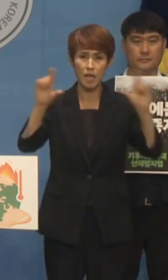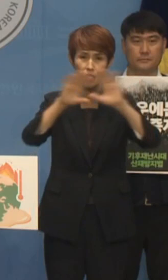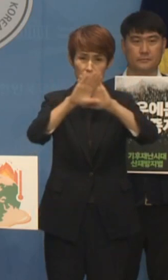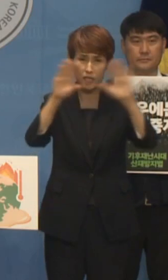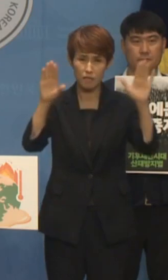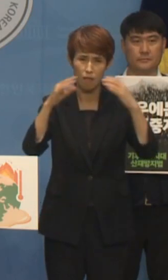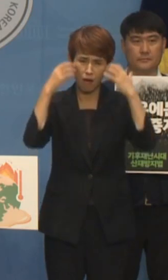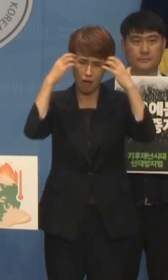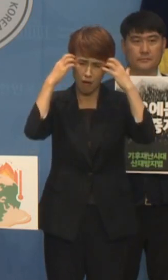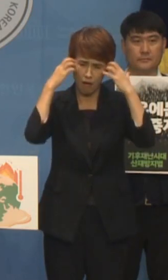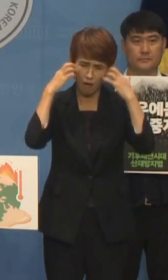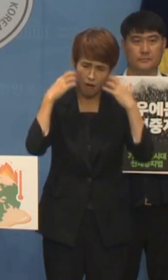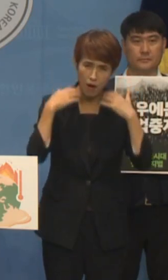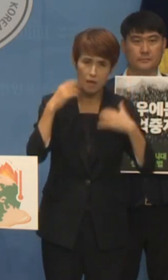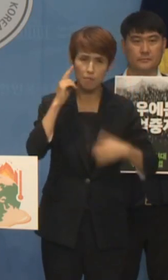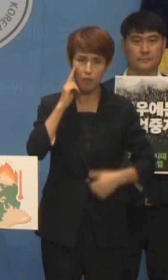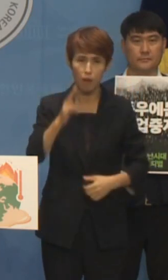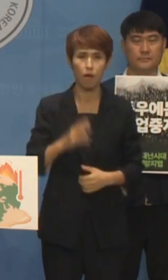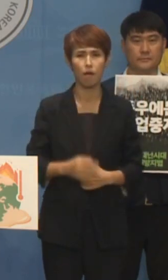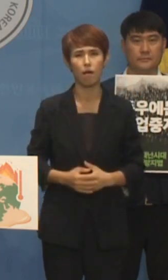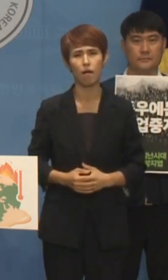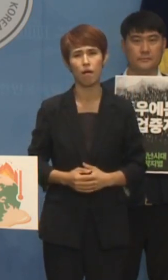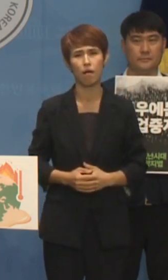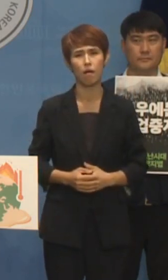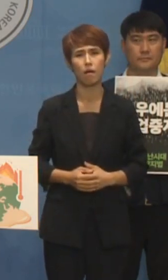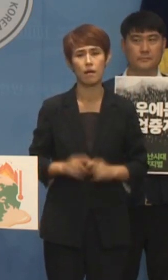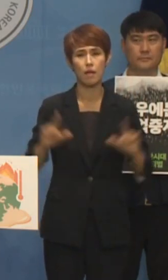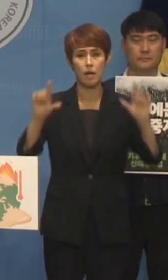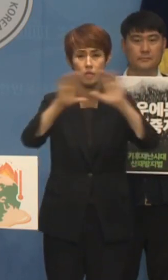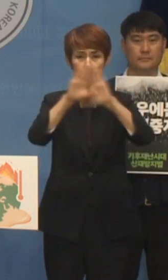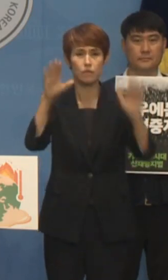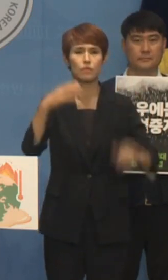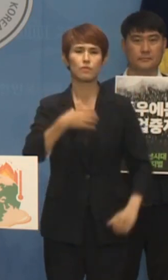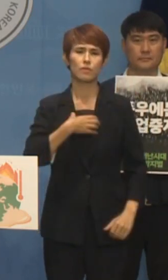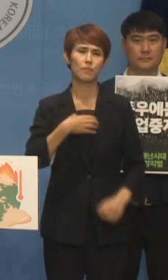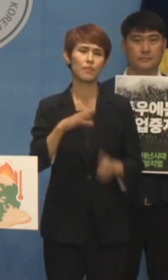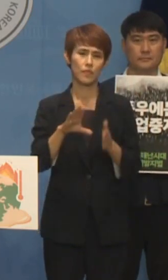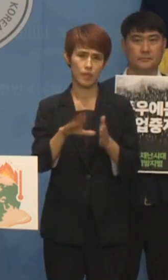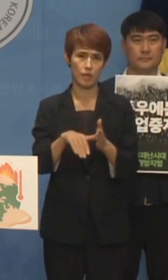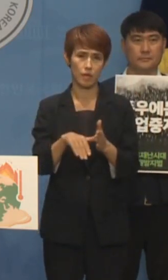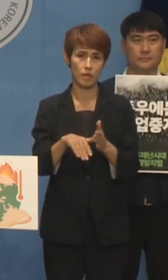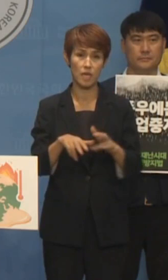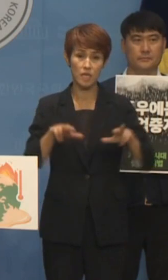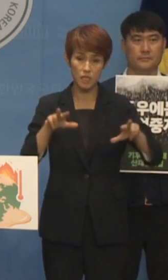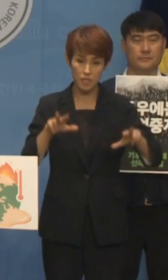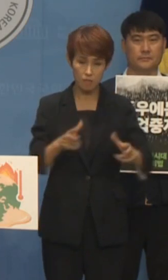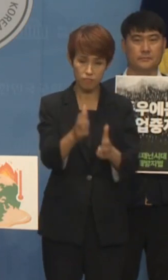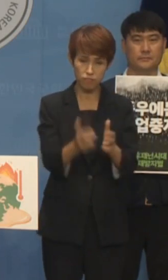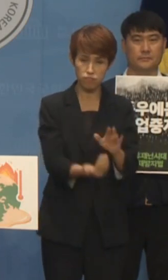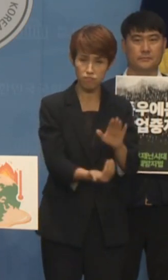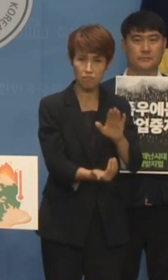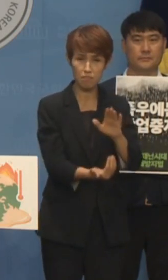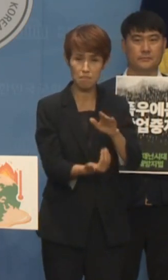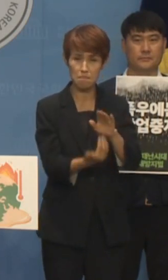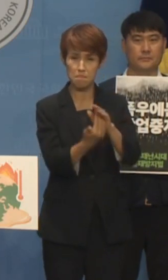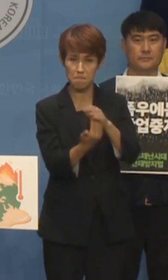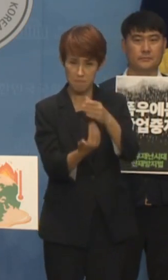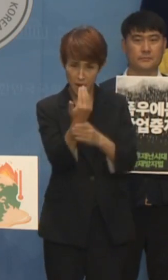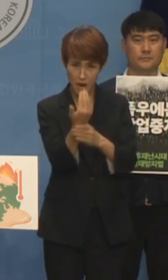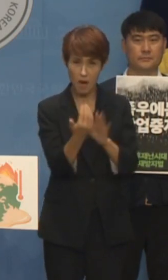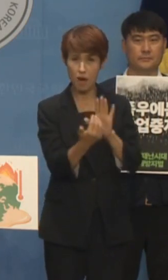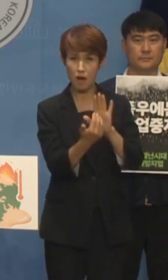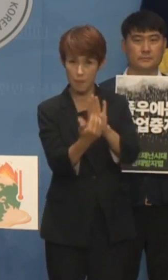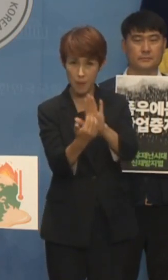더욱 혹독해지고 있습니다. 그야말로 기후재난 시대입니다. 지금 산재 예방 기준은 과거에 머무르고